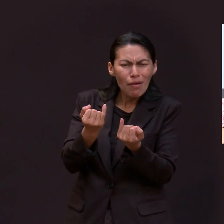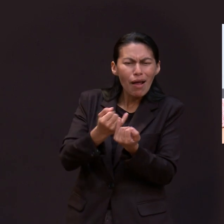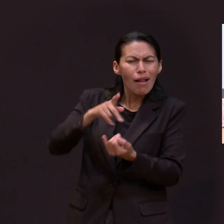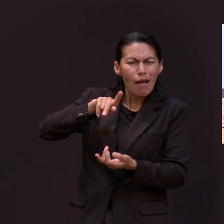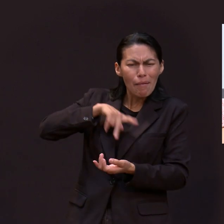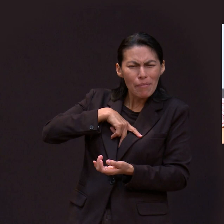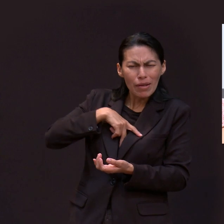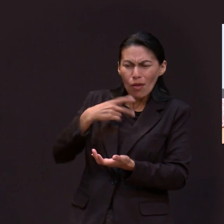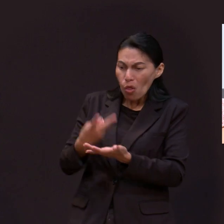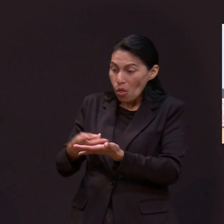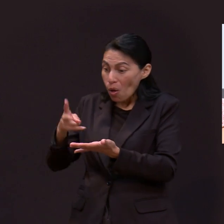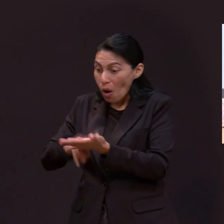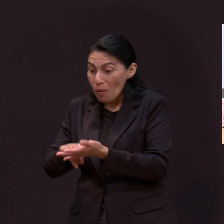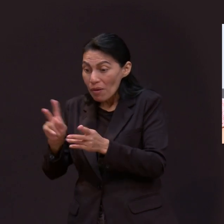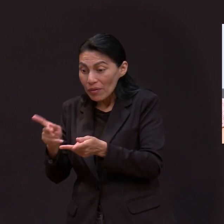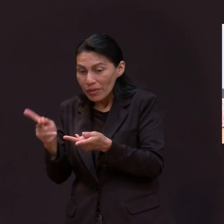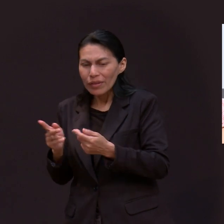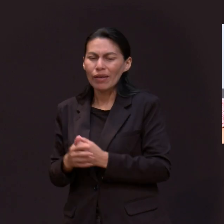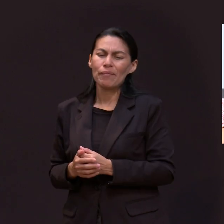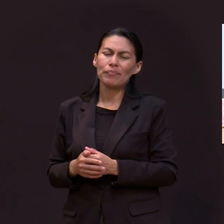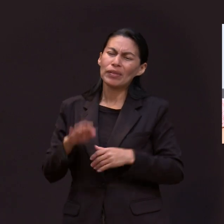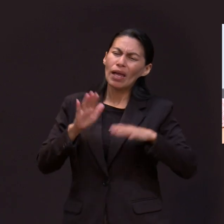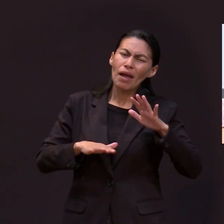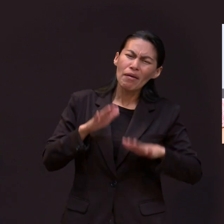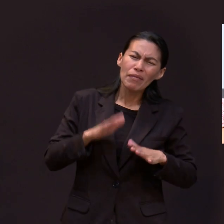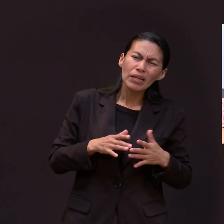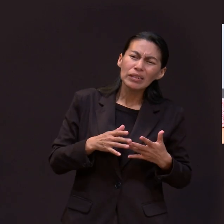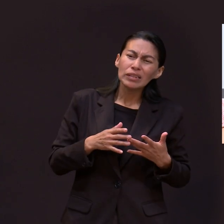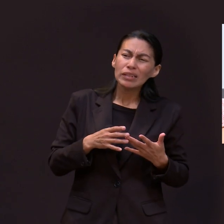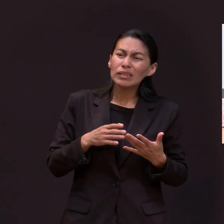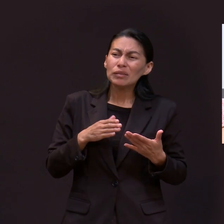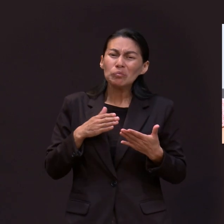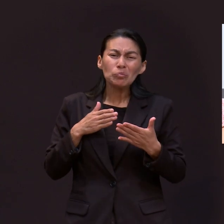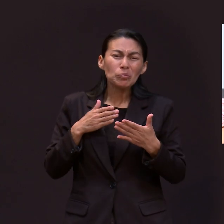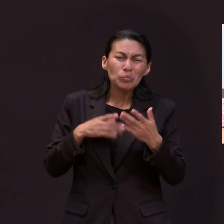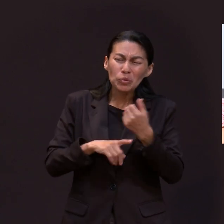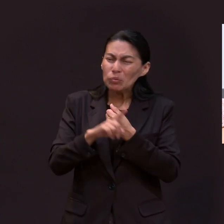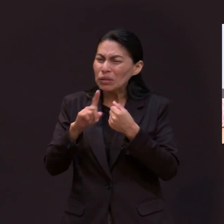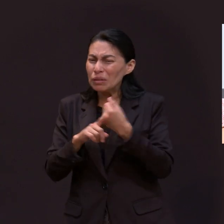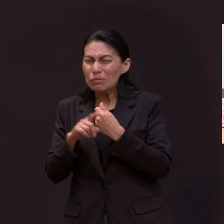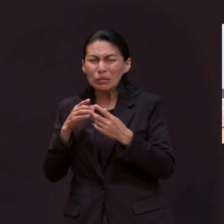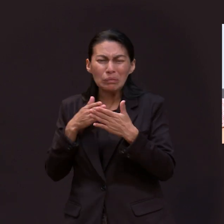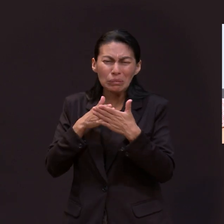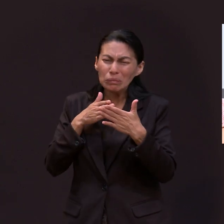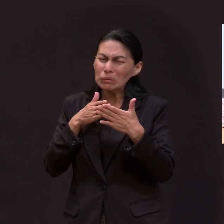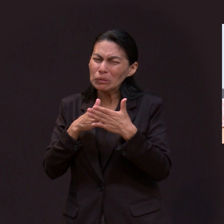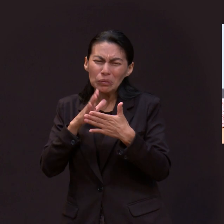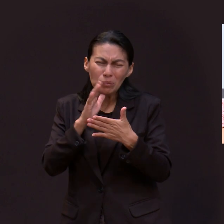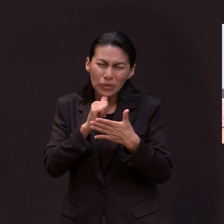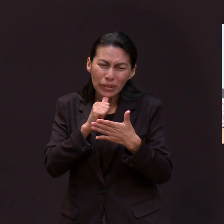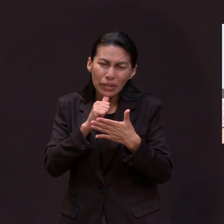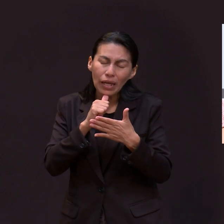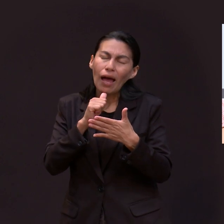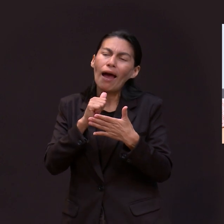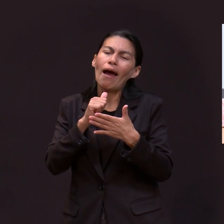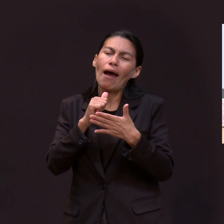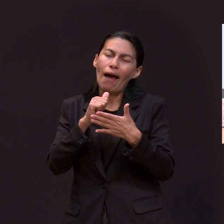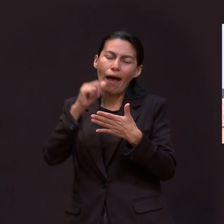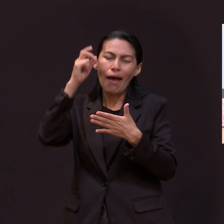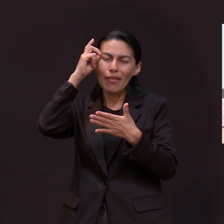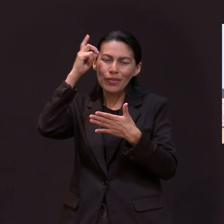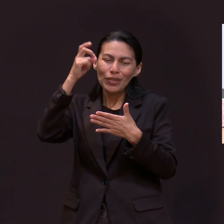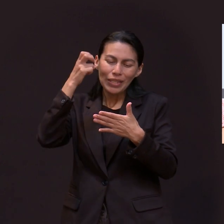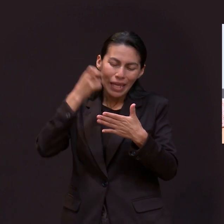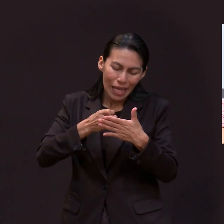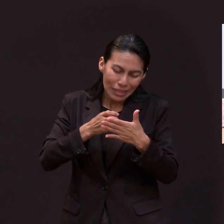el futuro cuando una puerta se te cierra no es que te va mal es que dios tiene otro plan vivir con confianza a